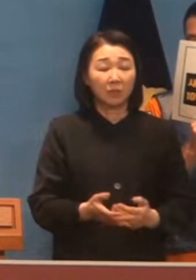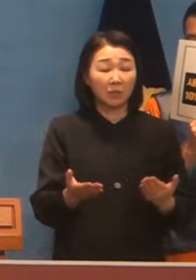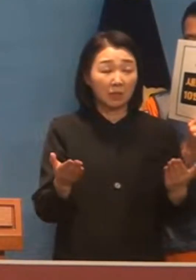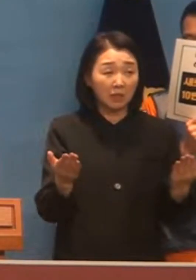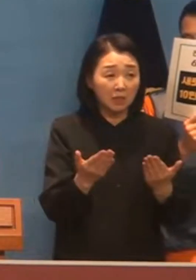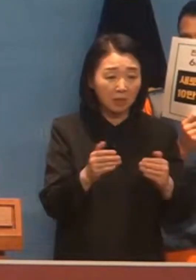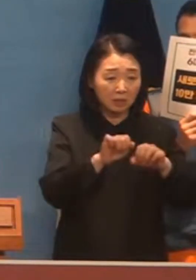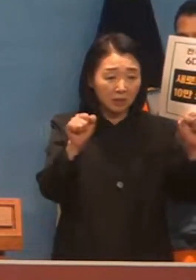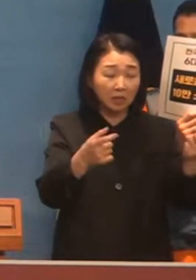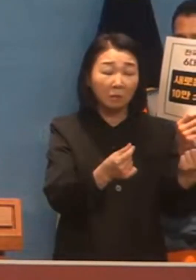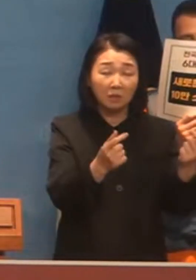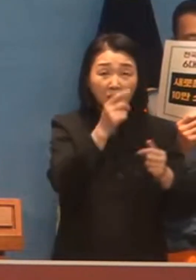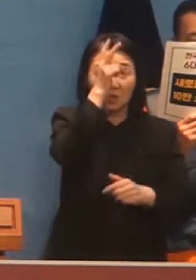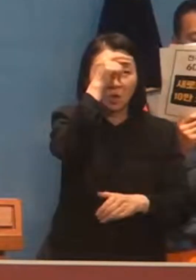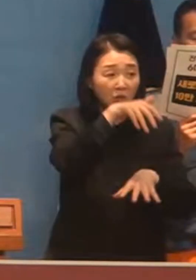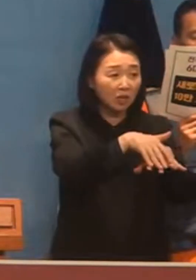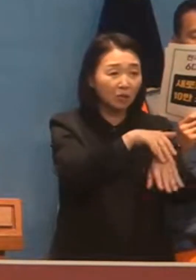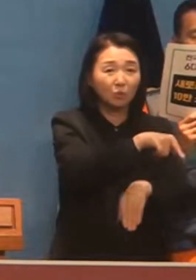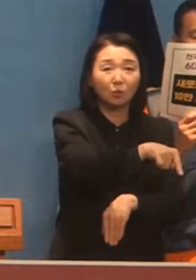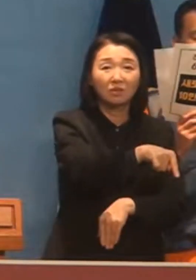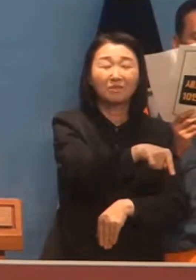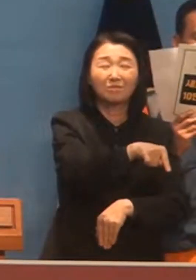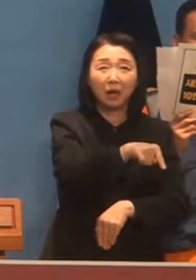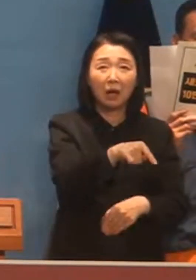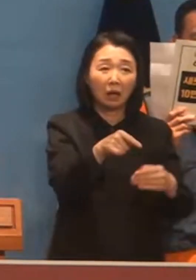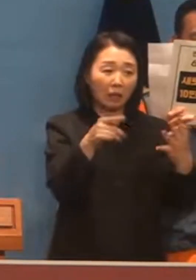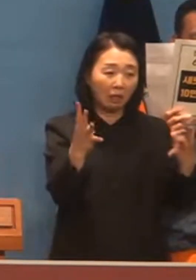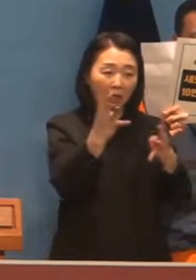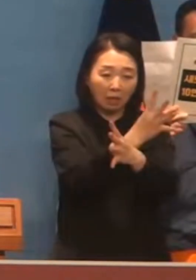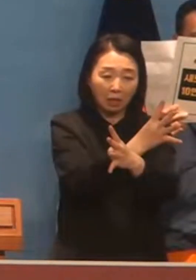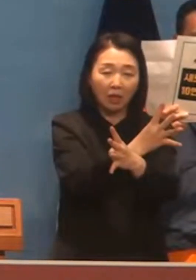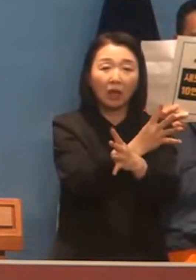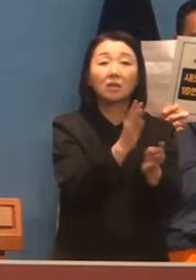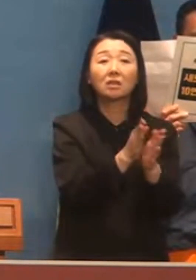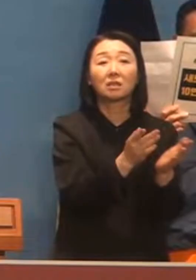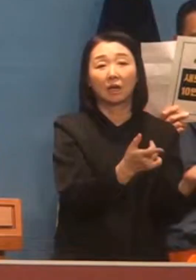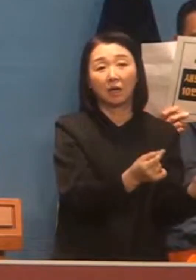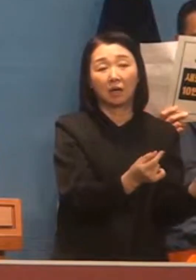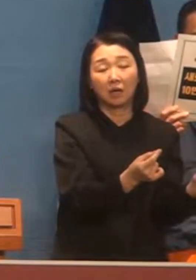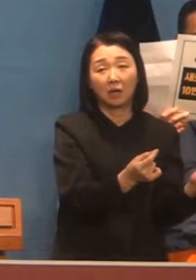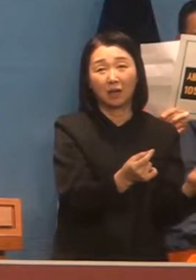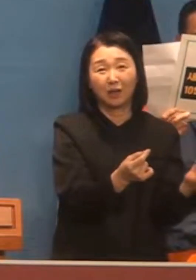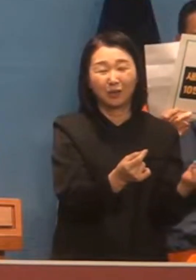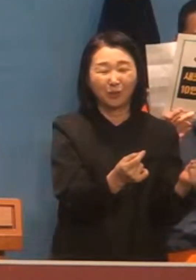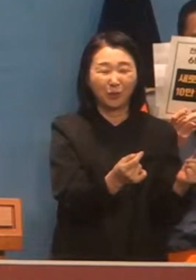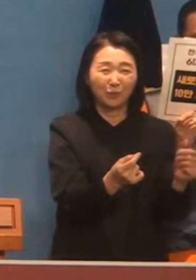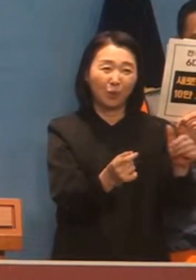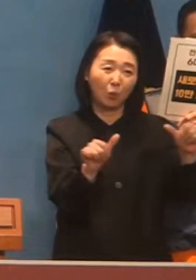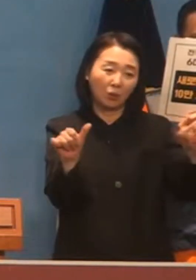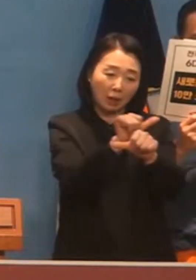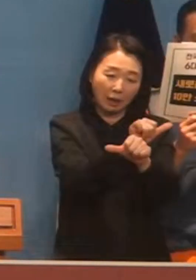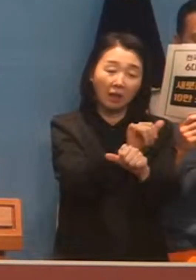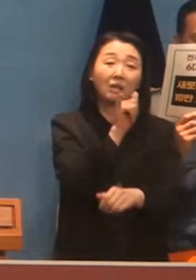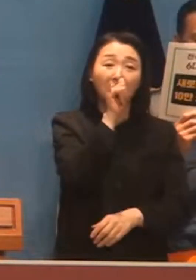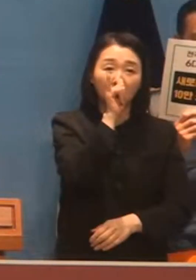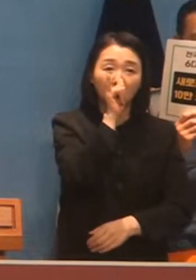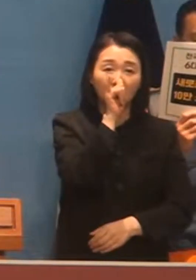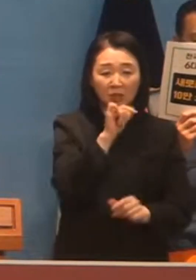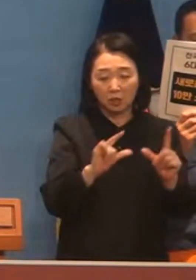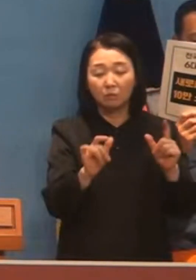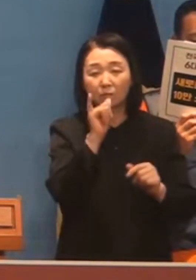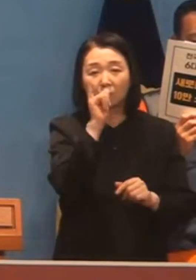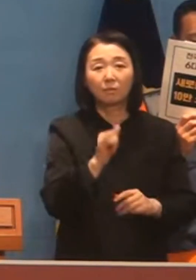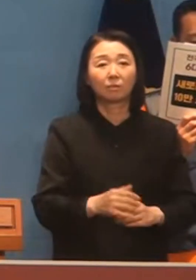체계를 유지하고 있는 경찰 조직은 4교대제 근무가 도입된 지 오래이며 5조 교대제도 일부 시범으로 시행하고